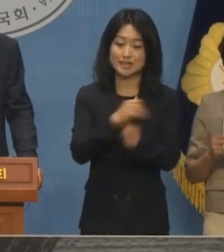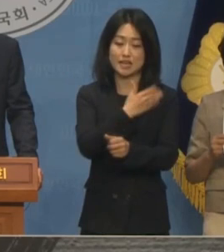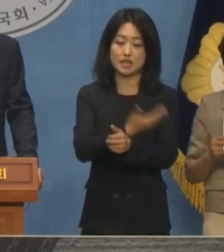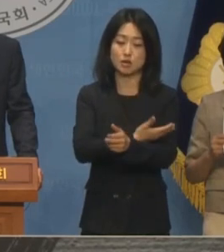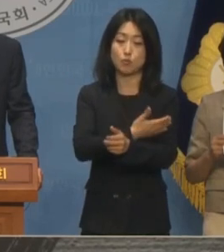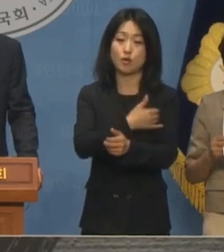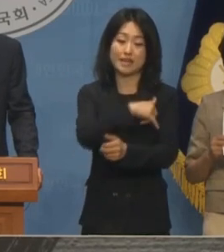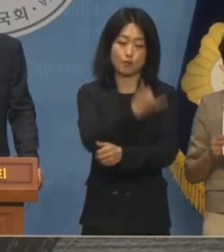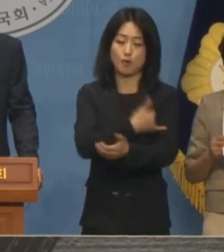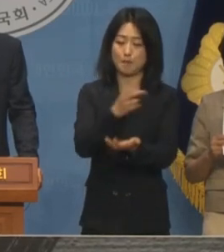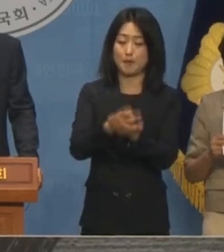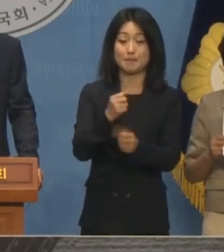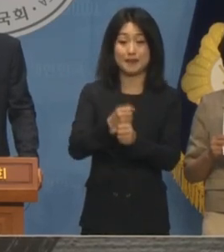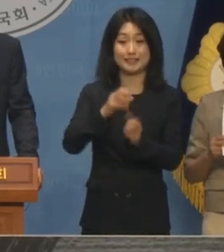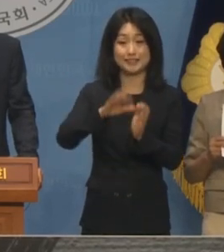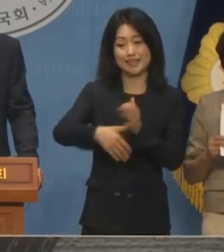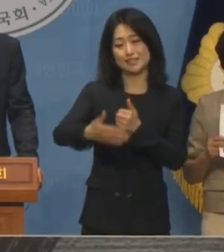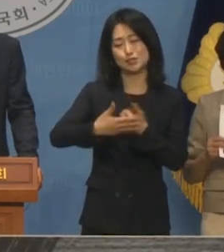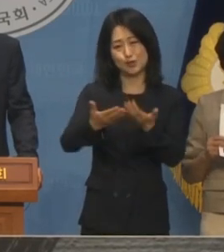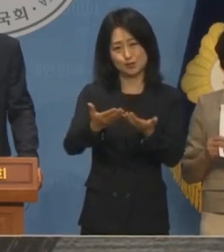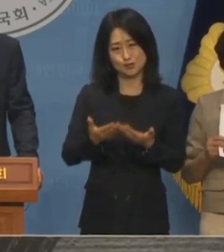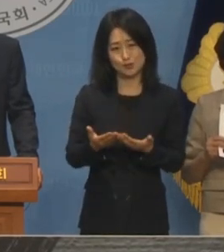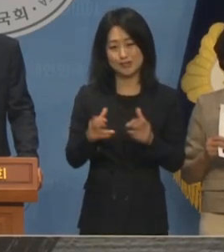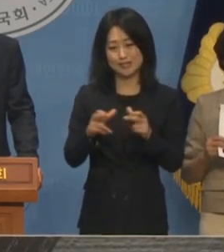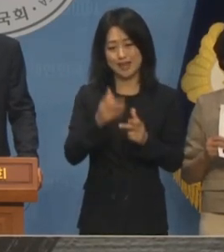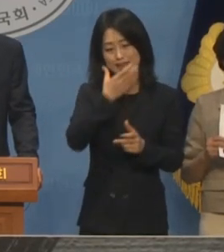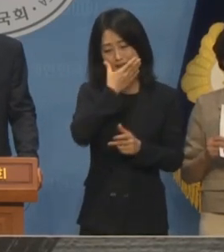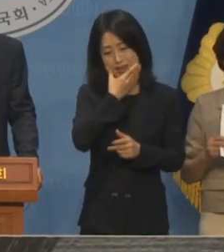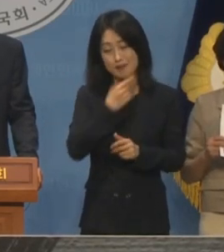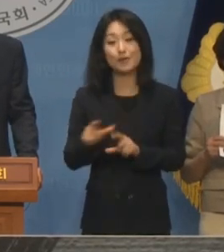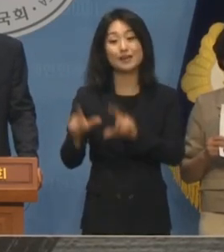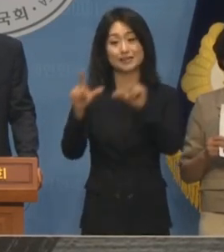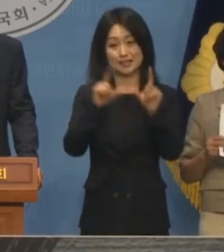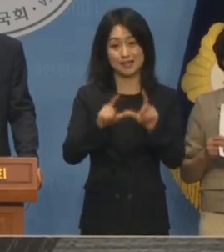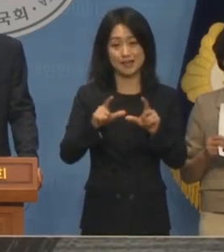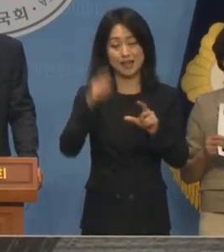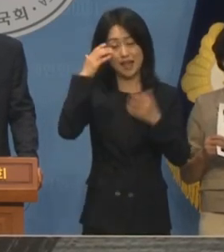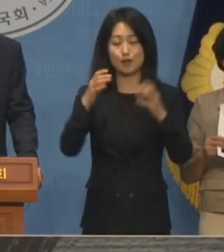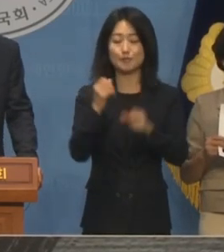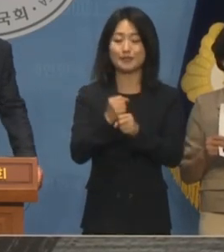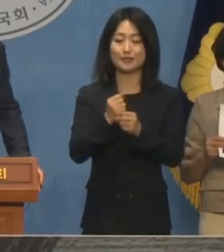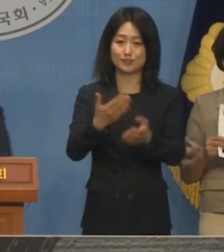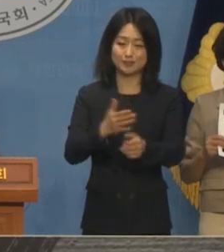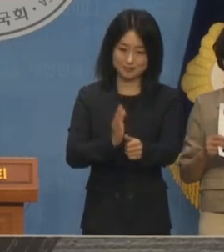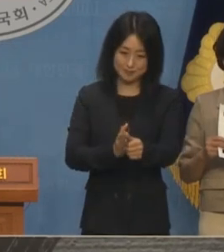모아서 장애인들이 편하게 행복하게 살 수 있는 대한민국 만들었으면 좋겠습니다. 이상입니다.